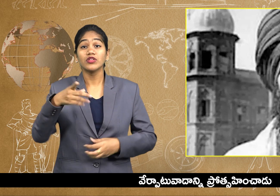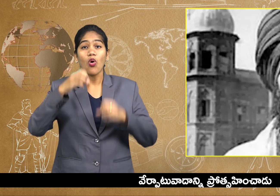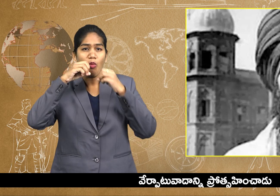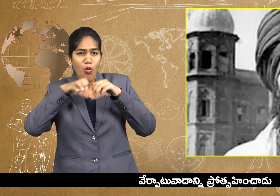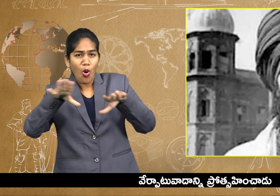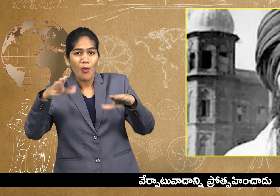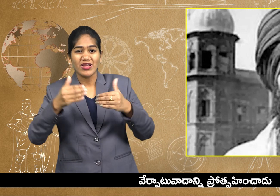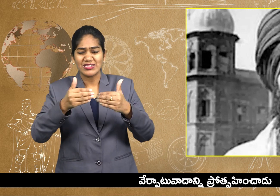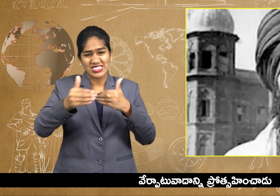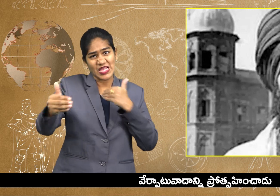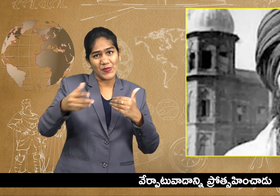వేర్పాటువాదాన్ని ప్రోత్సహించాడు